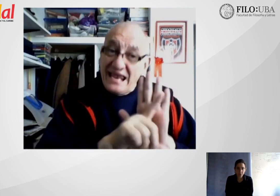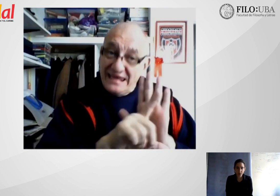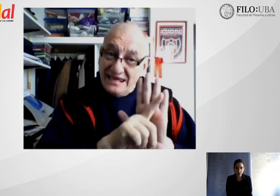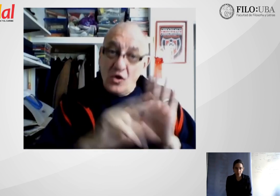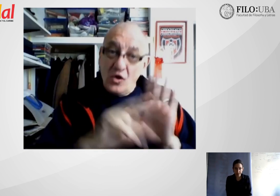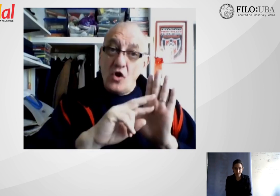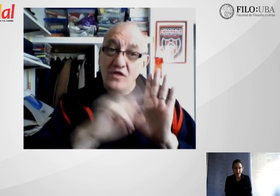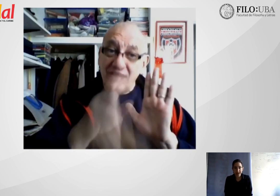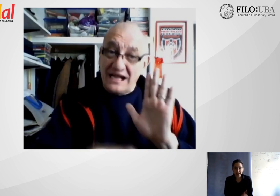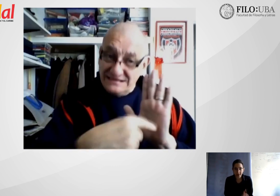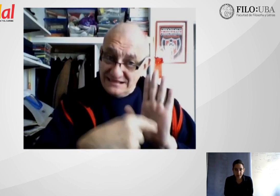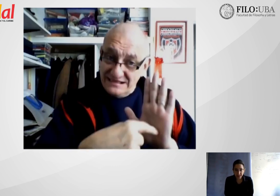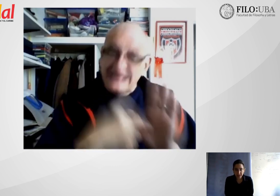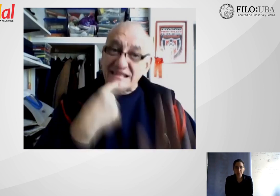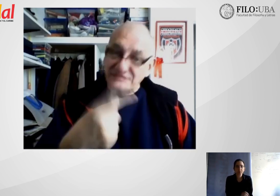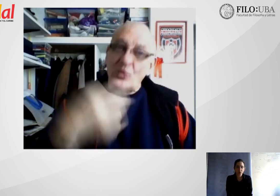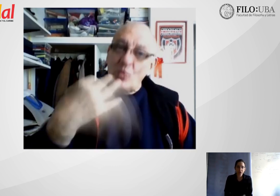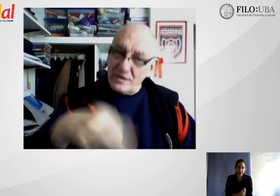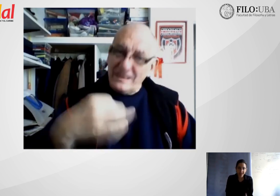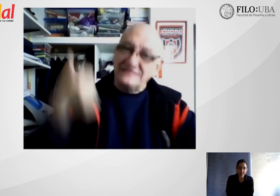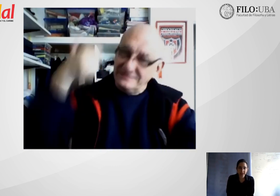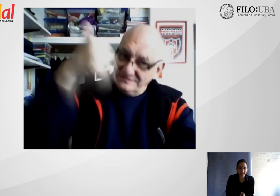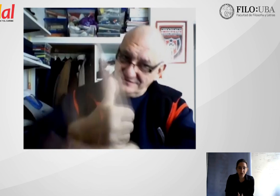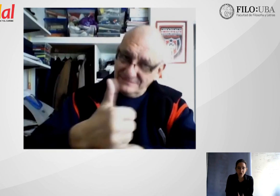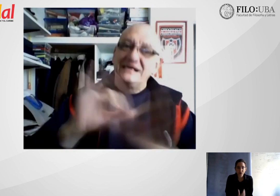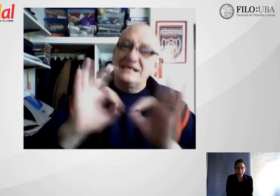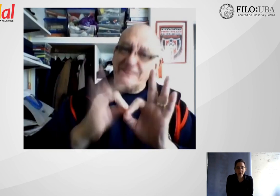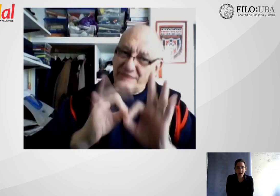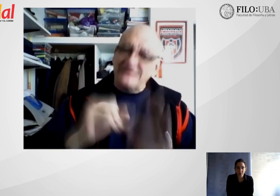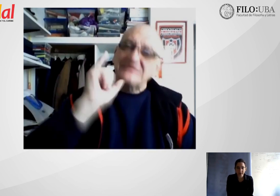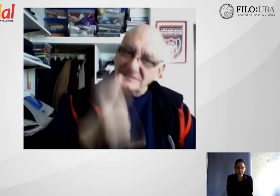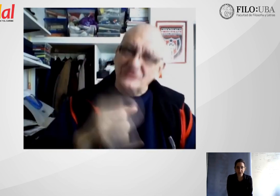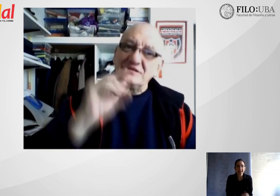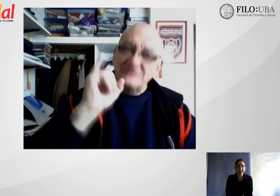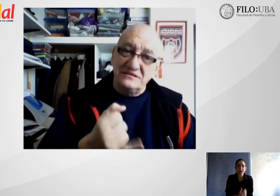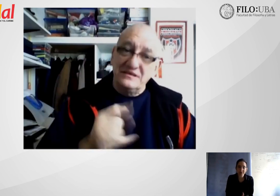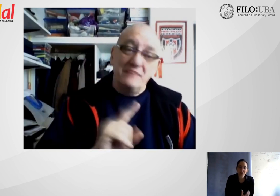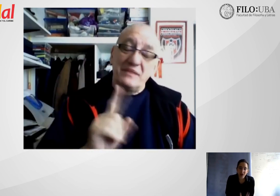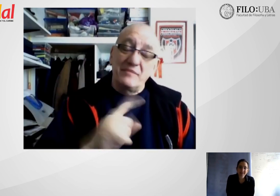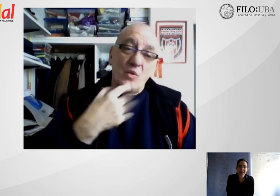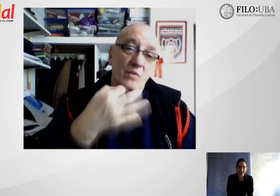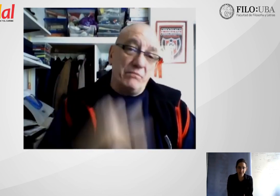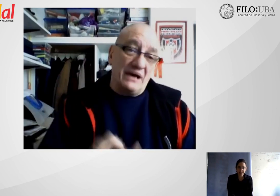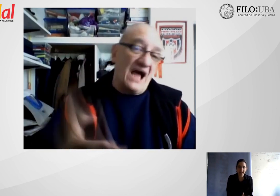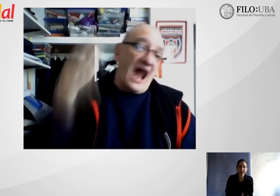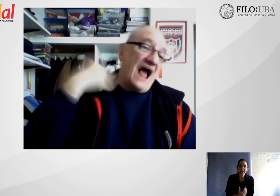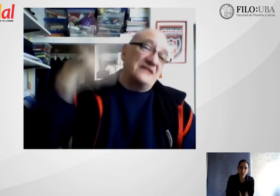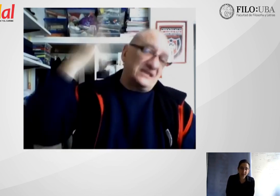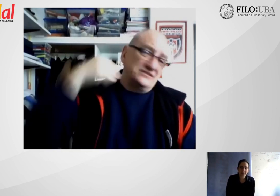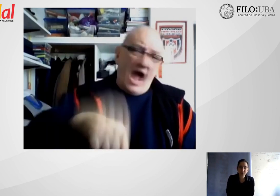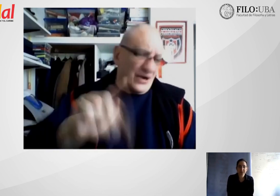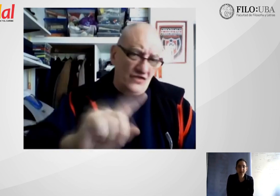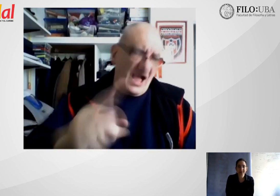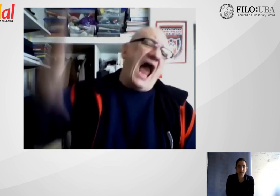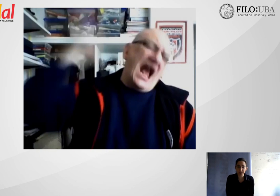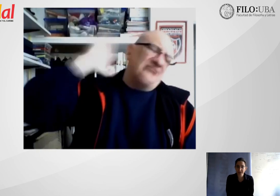Y les cuento algo más. Además, nosotros en este país, nosotros tenemos la convención y en la convención habla de accesibilidad y una de